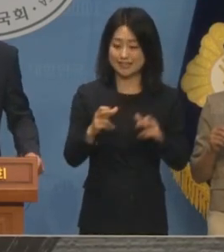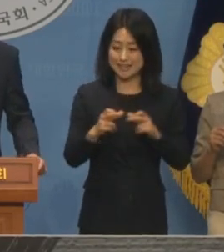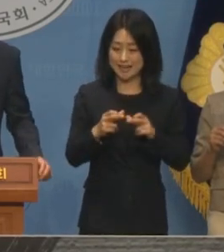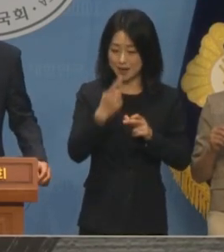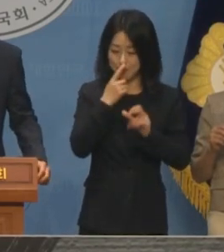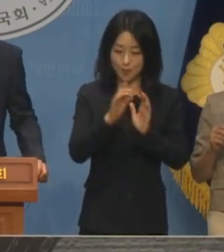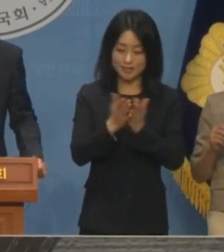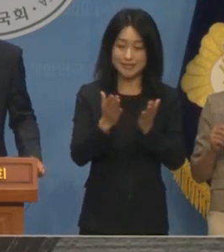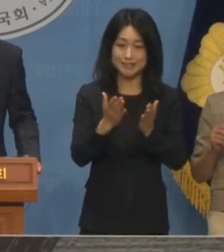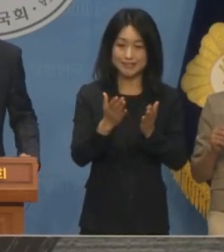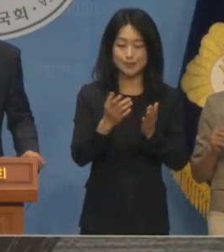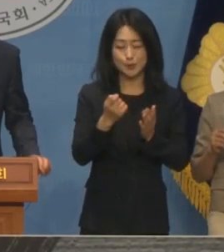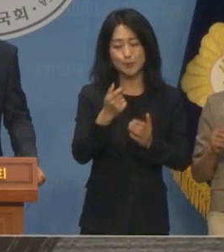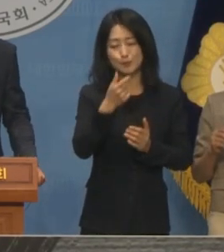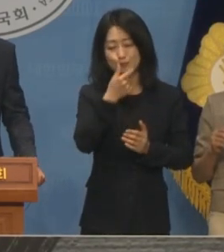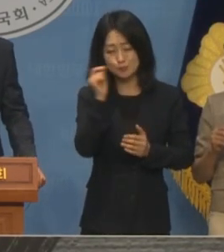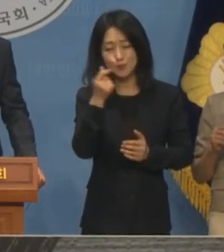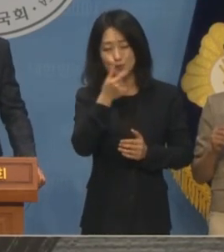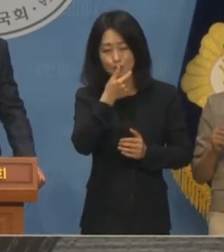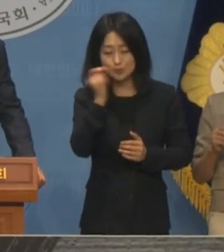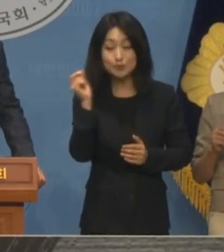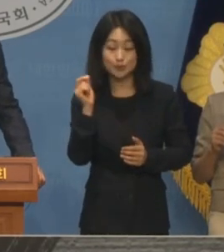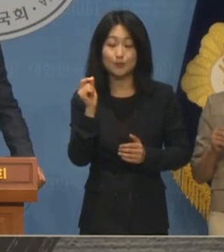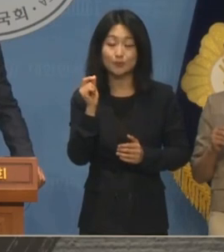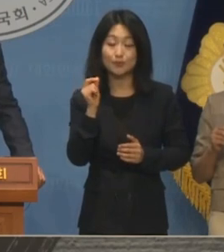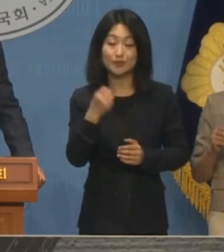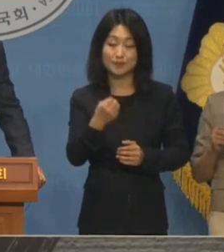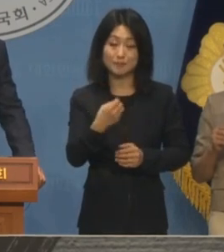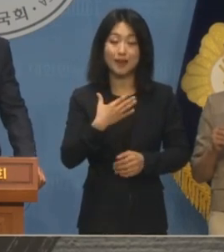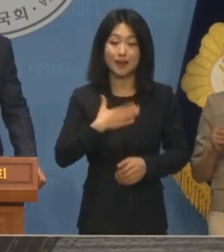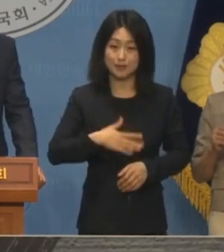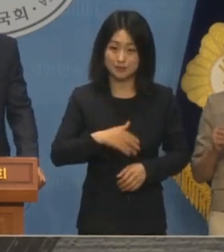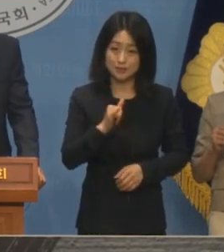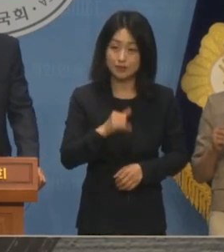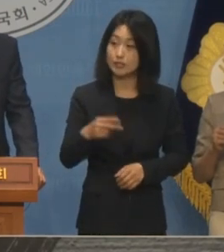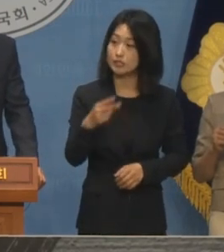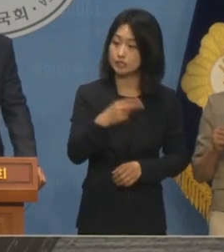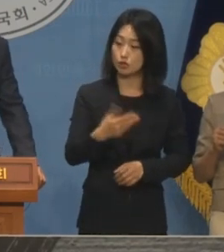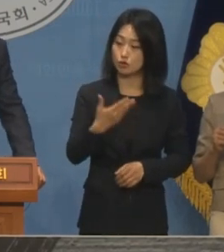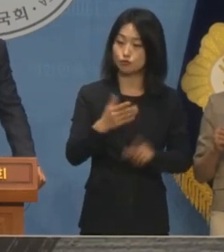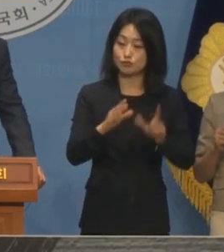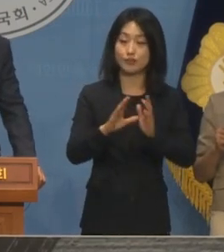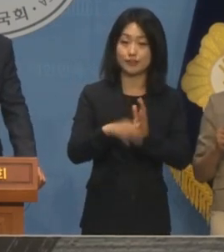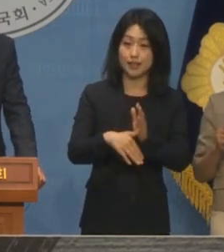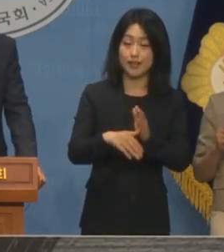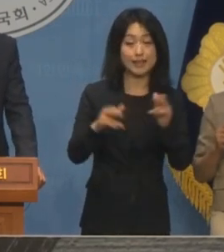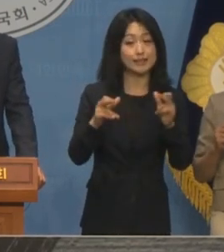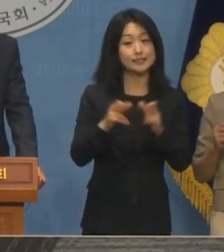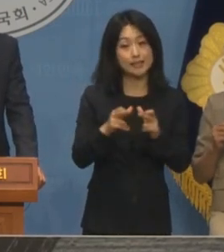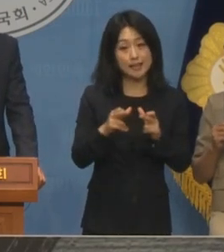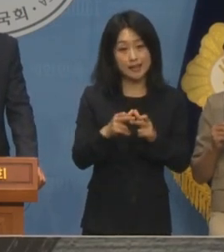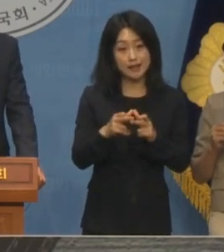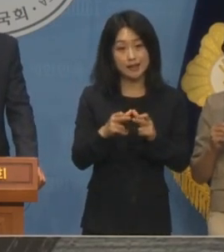당사자들에게는 굉장히 미흡한 것이 사실이었습니다. 그게 2009년부터 장애인